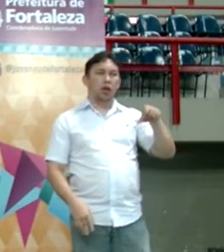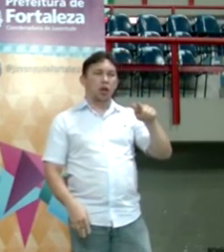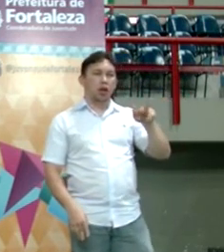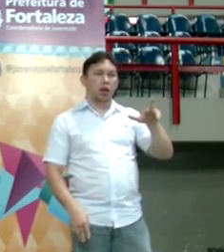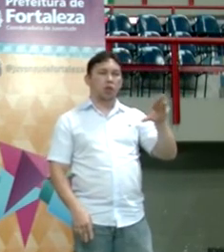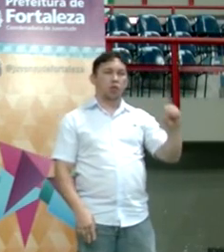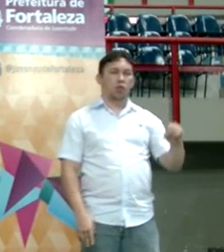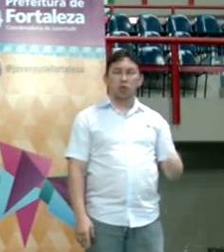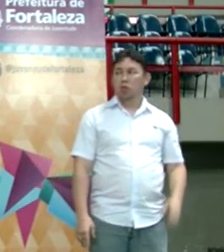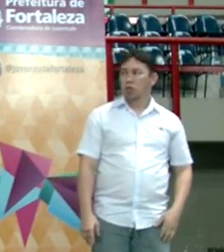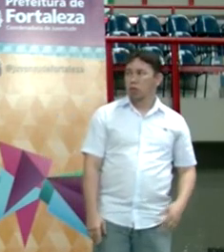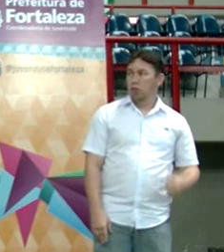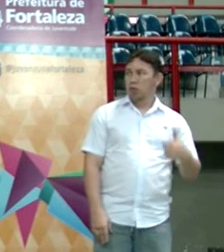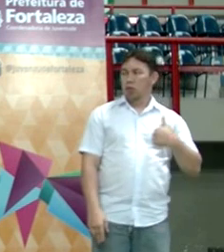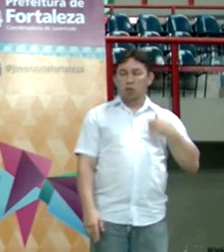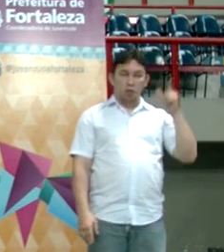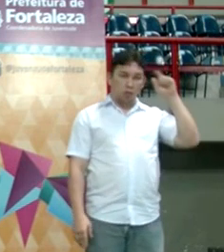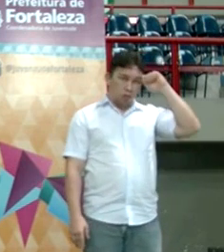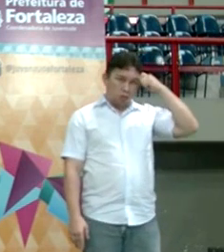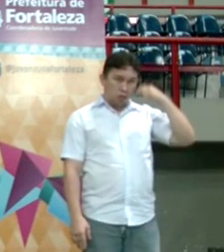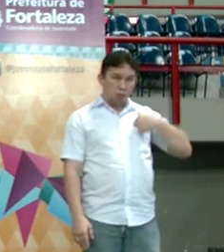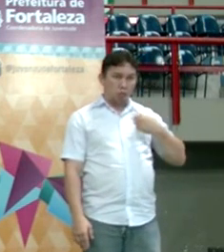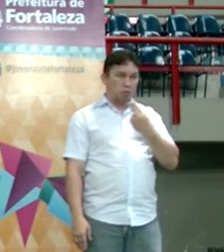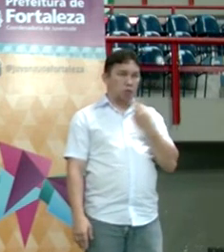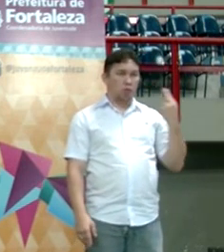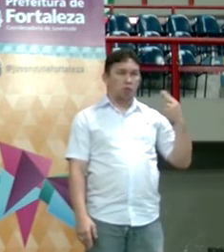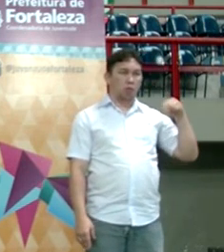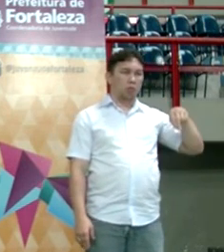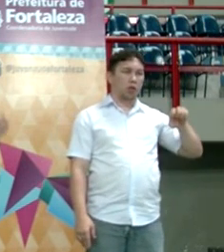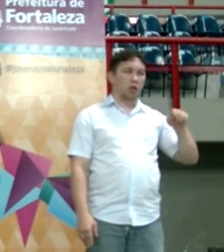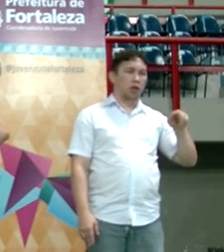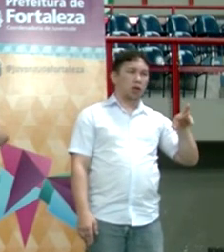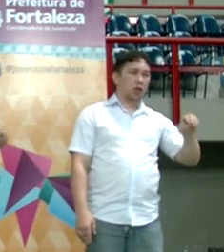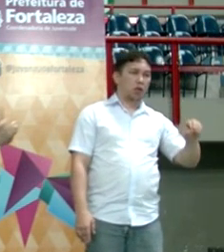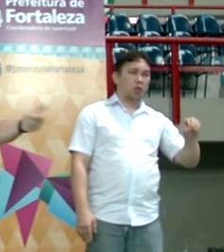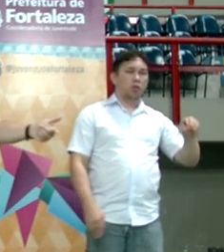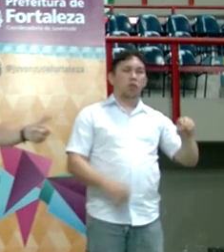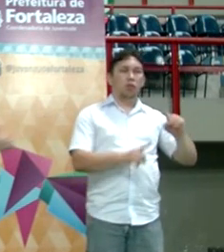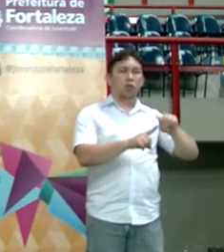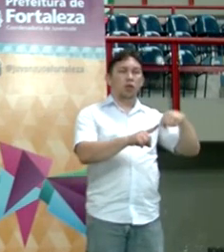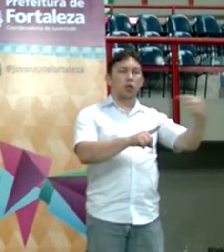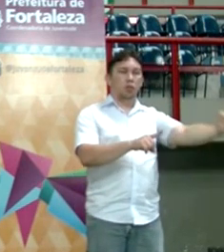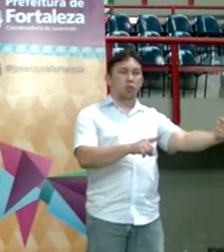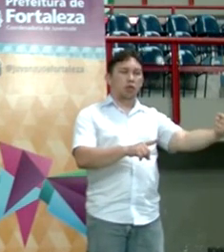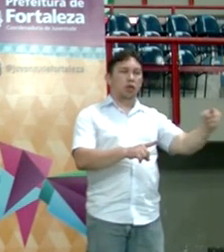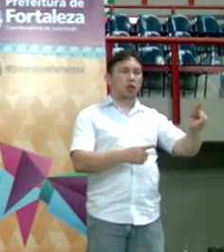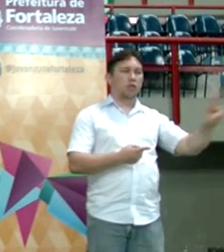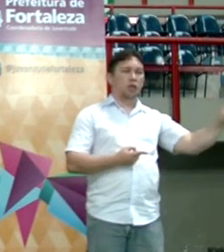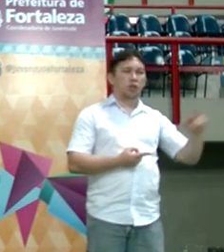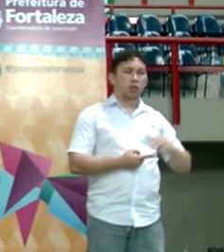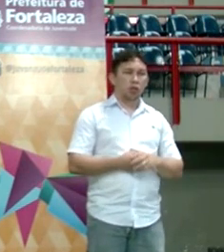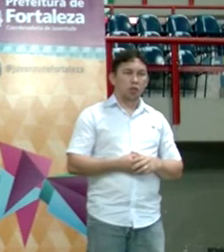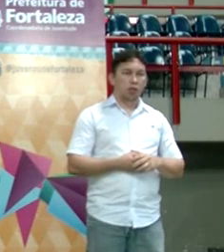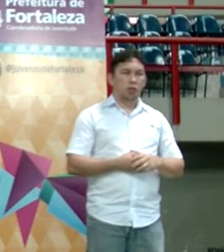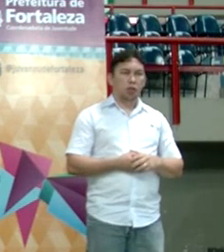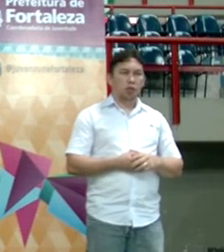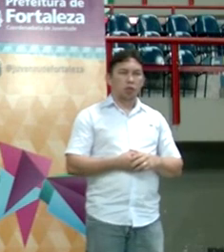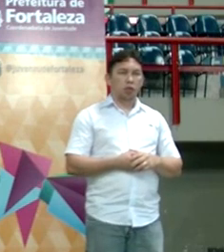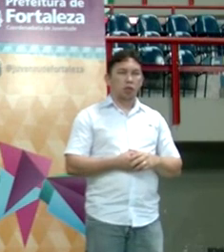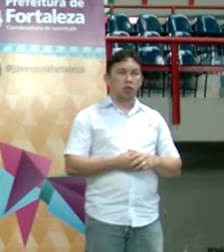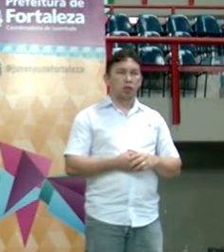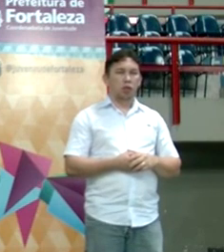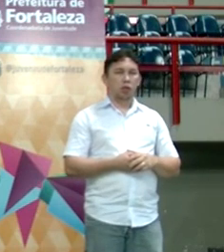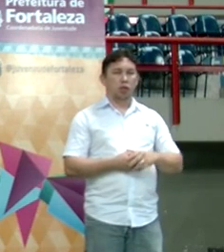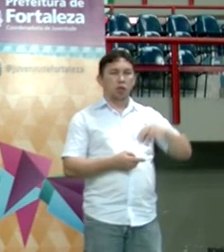meu nome seria, se eu fosse negro na África do Sul, meu nome é negro. Depois é que veio o nome. Mas o nome de todo homem